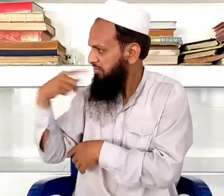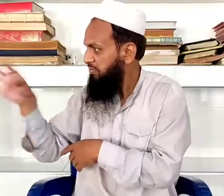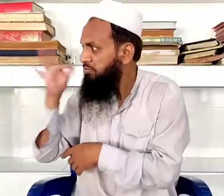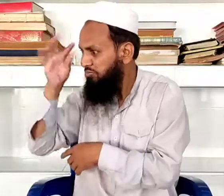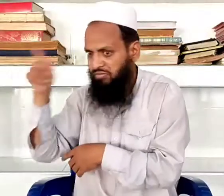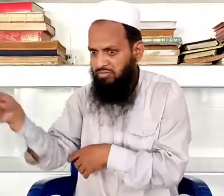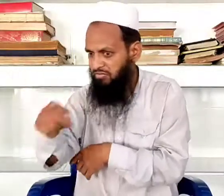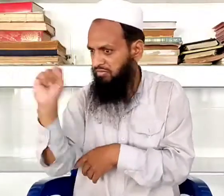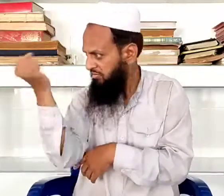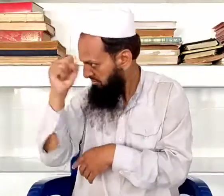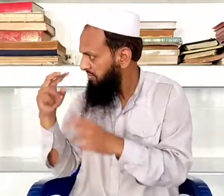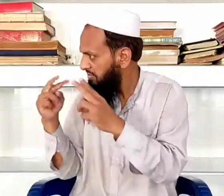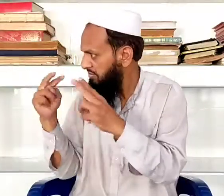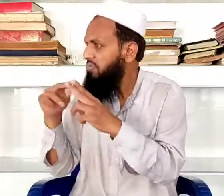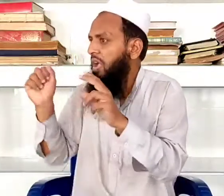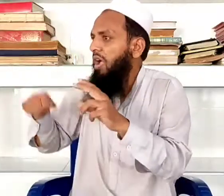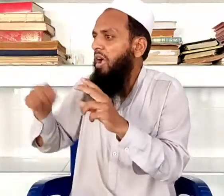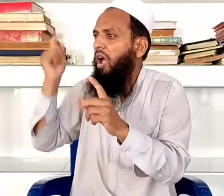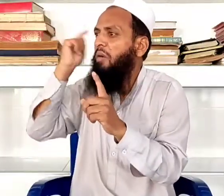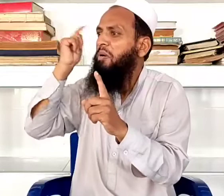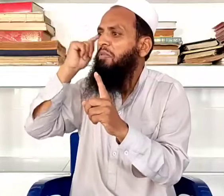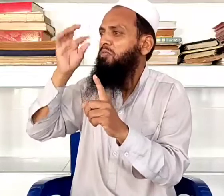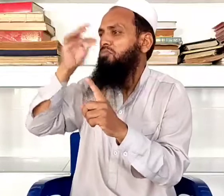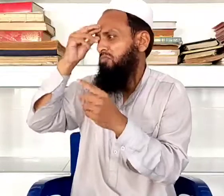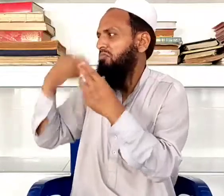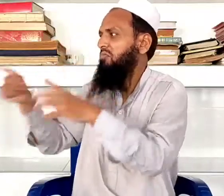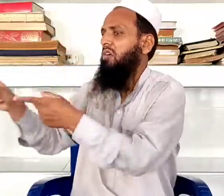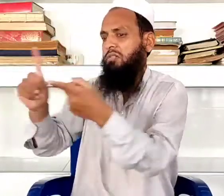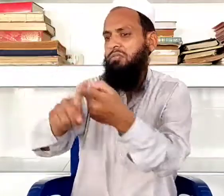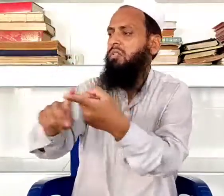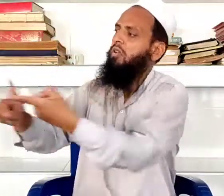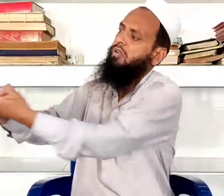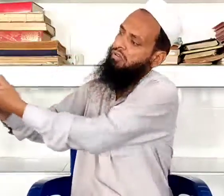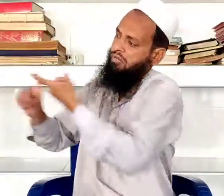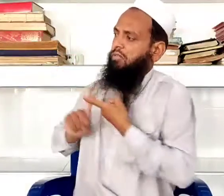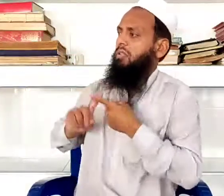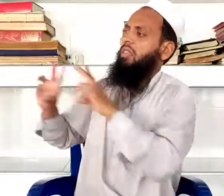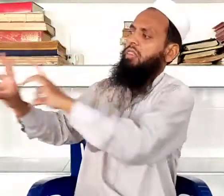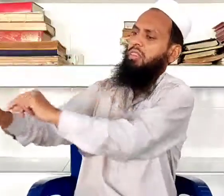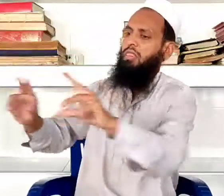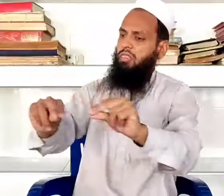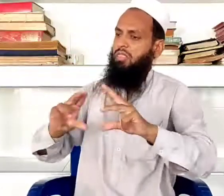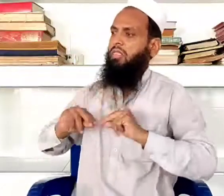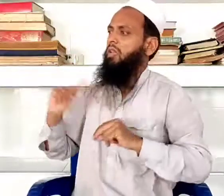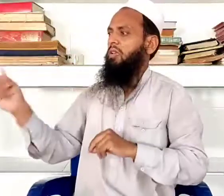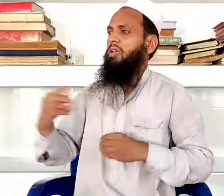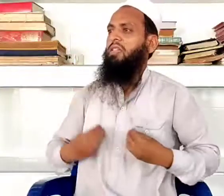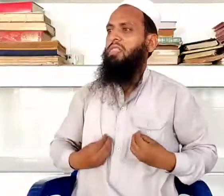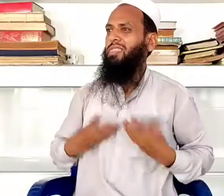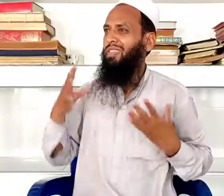فرماؤ کہ جناب علی المرتضیٰ رضی اللہ تعالی عنہ نبی صلی اللہ علیہ وسلم دی بات تے اینا ایمان اور اینا